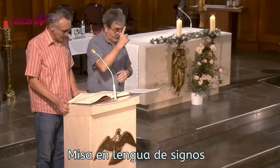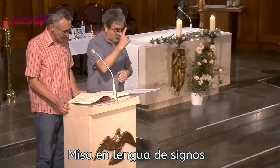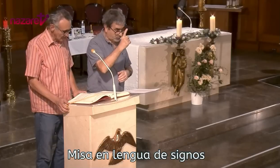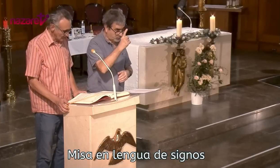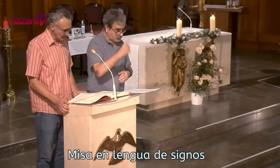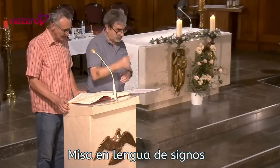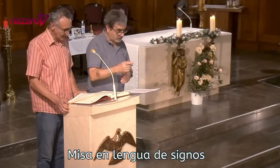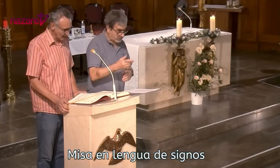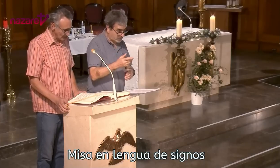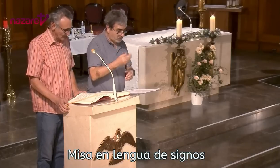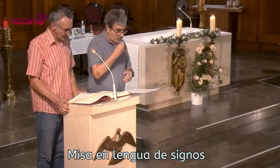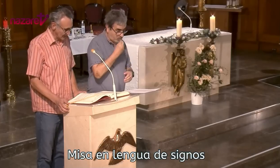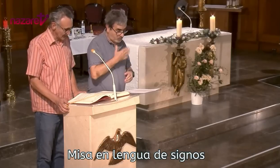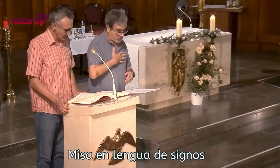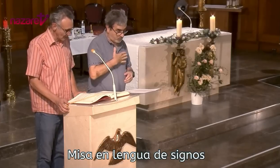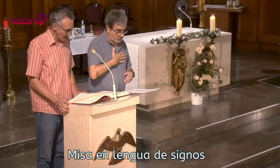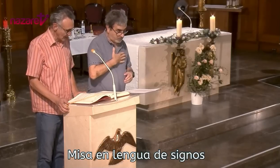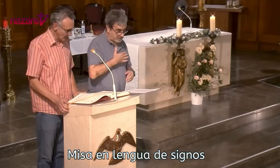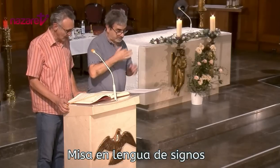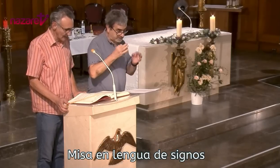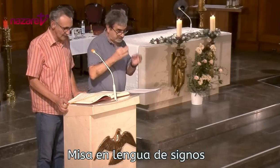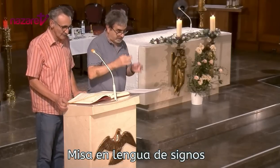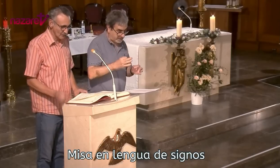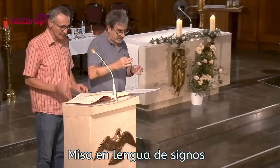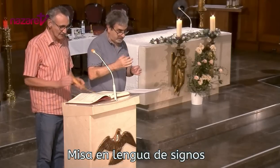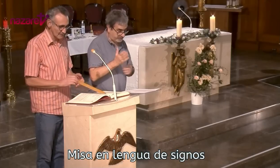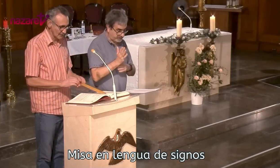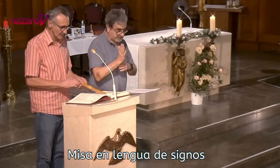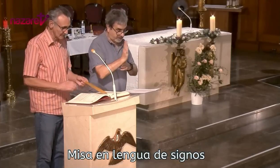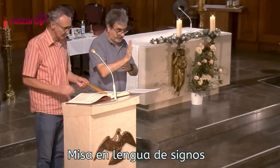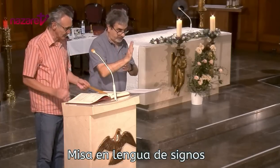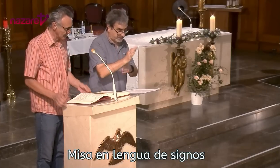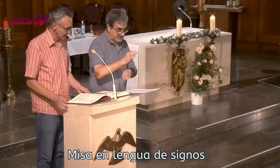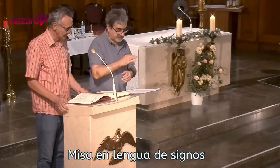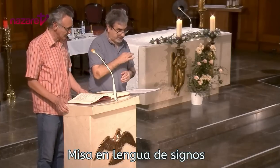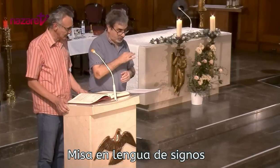Bendito sea el nombre del Señor, ahora y por siempre.